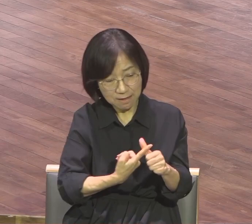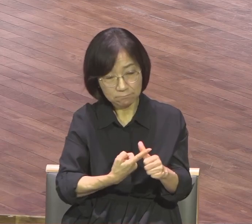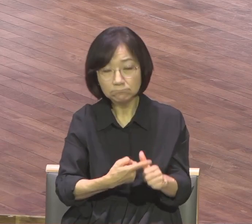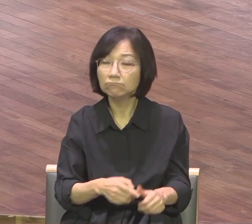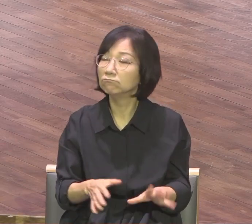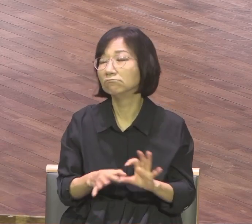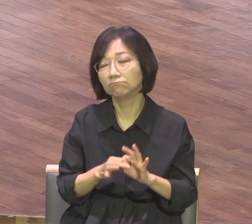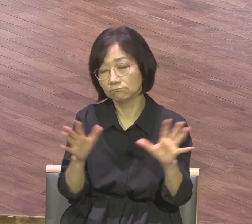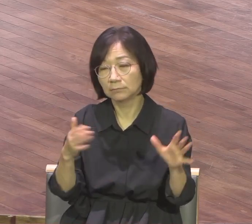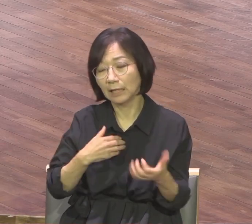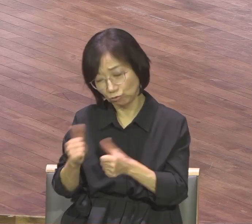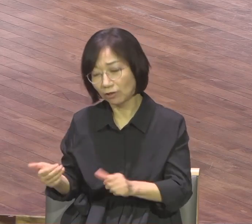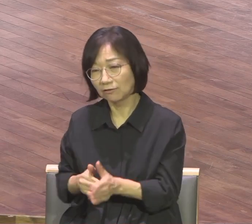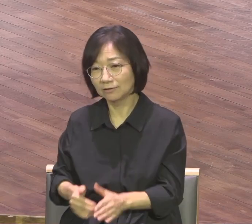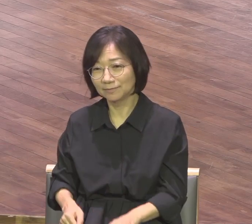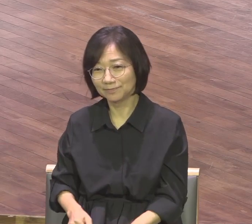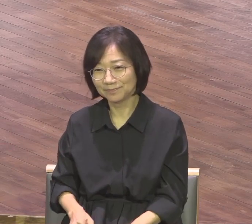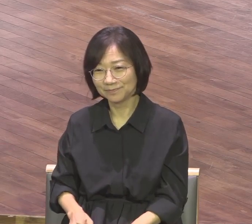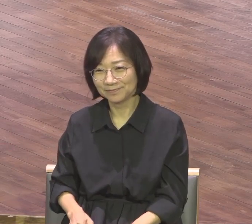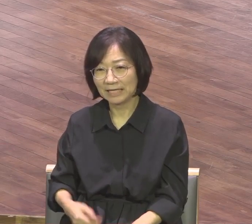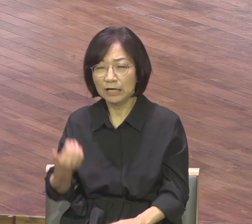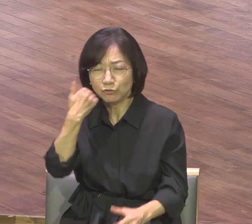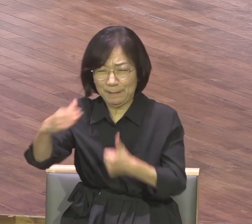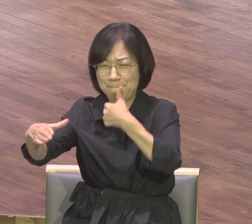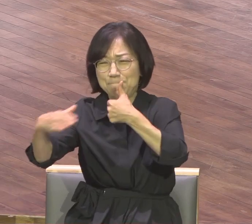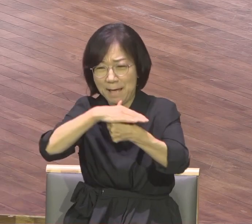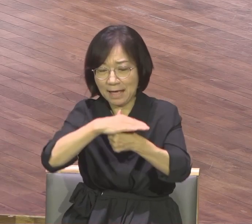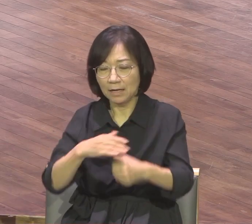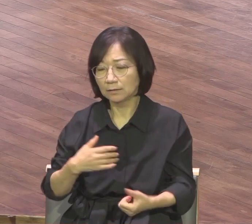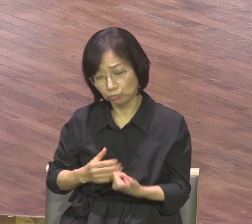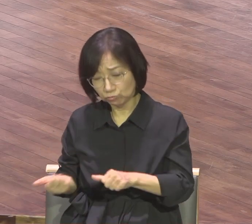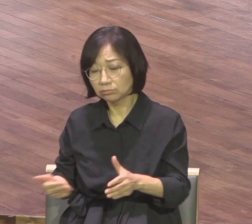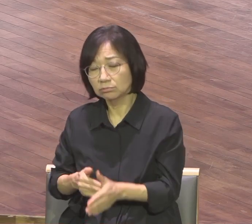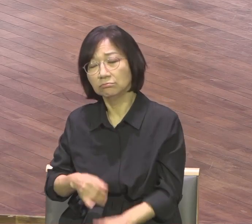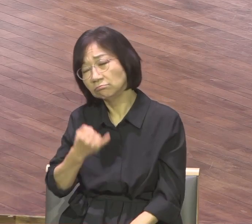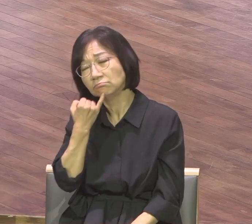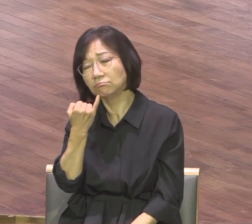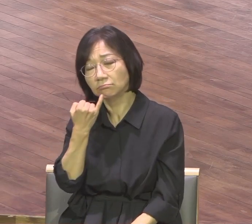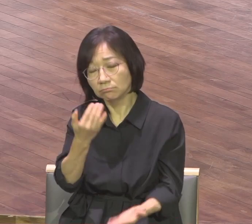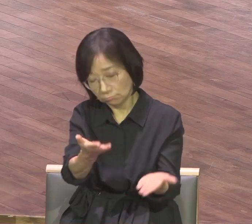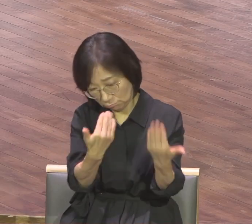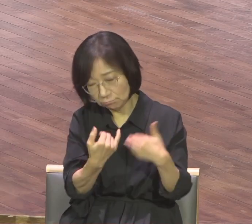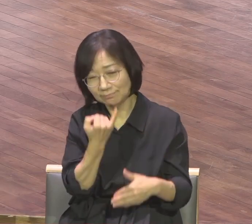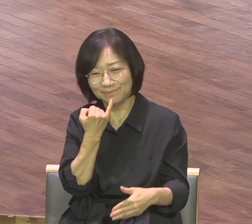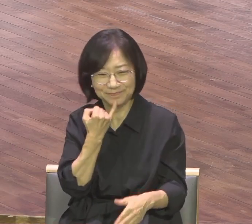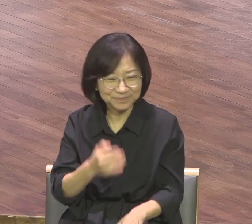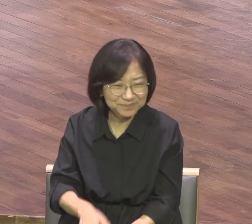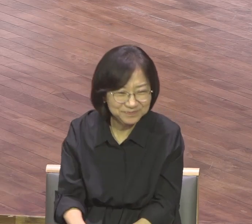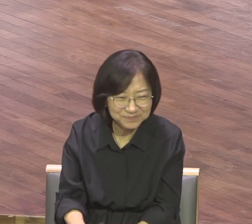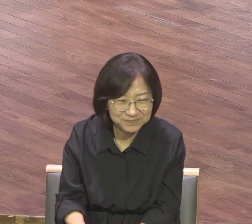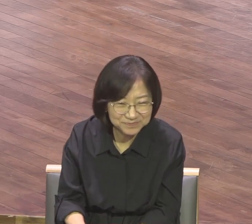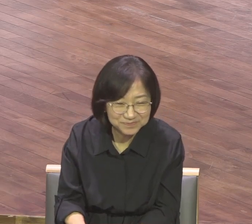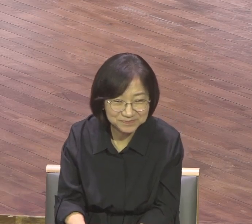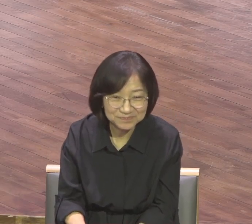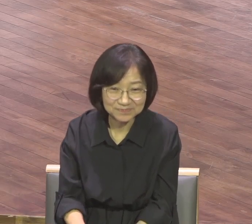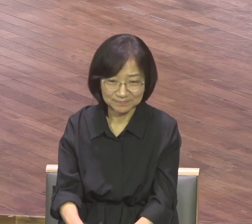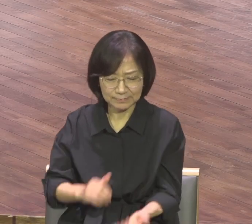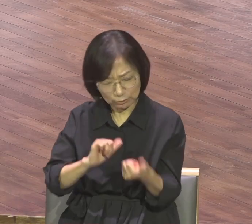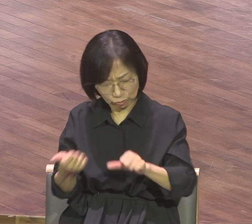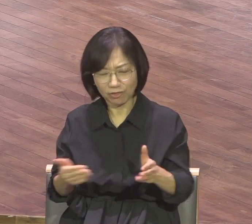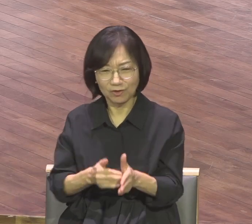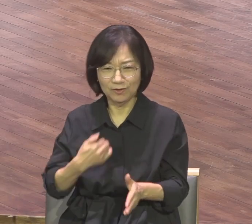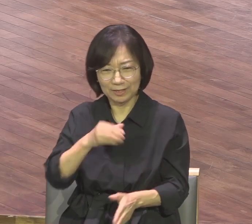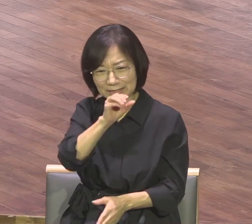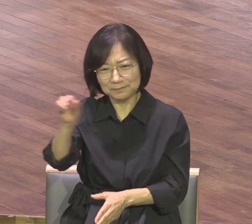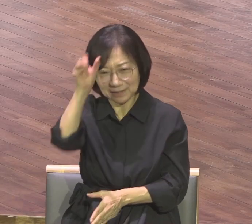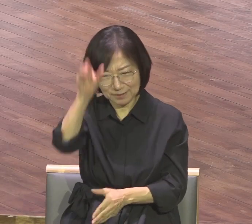자존심을 차보고 건드려보고 떨어뜨려보고 하나님 그렇게 시험할 때가 많아요. 사단 통해서 역사에 납니다.